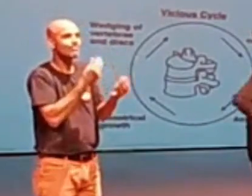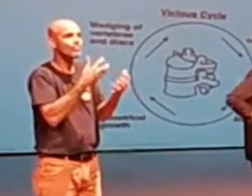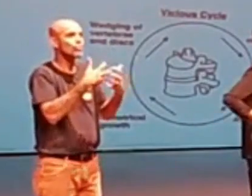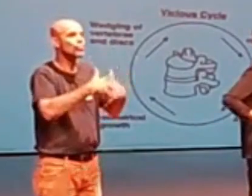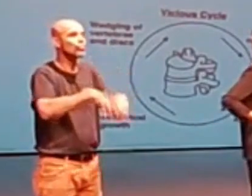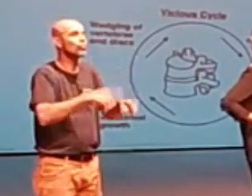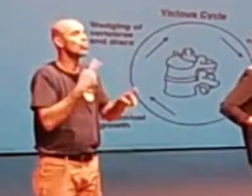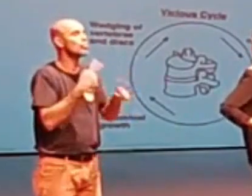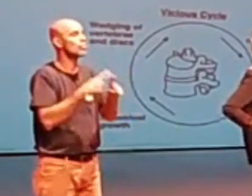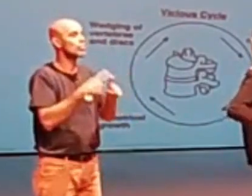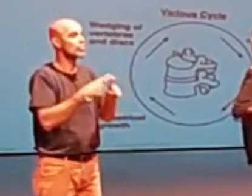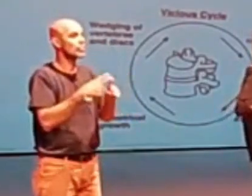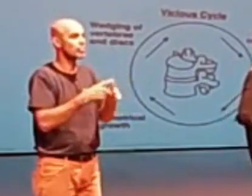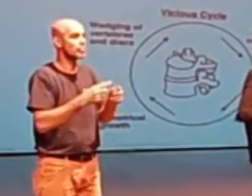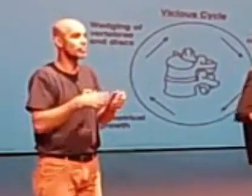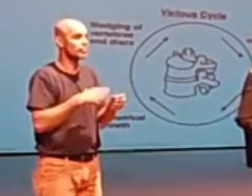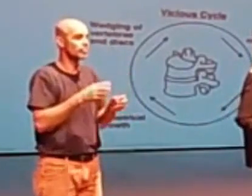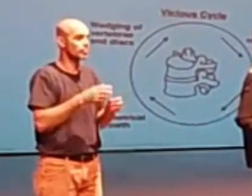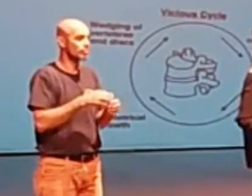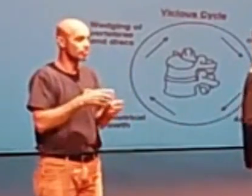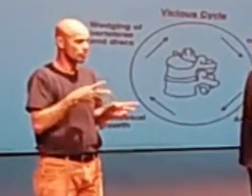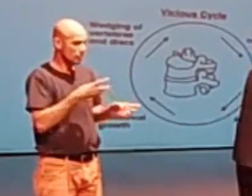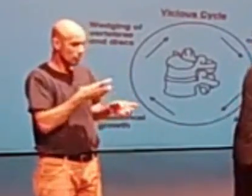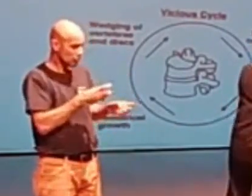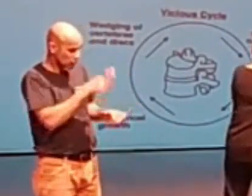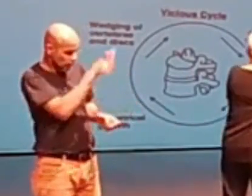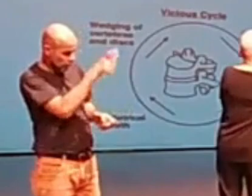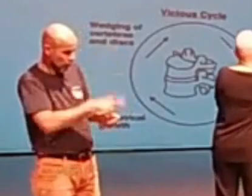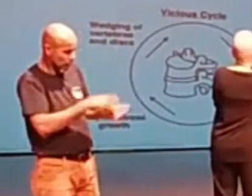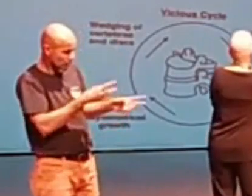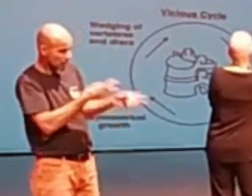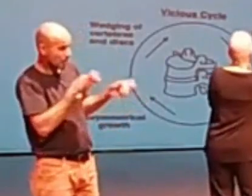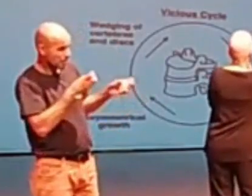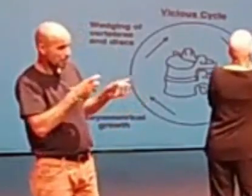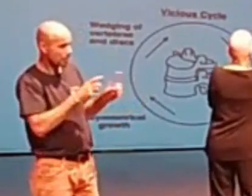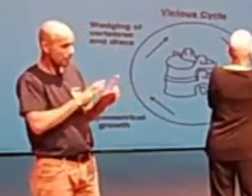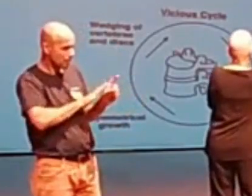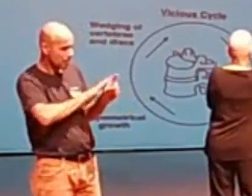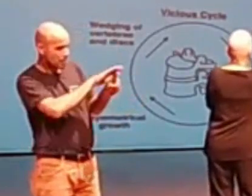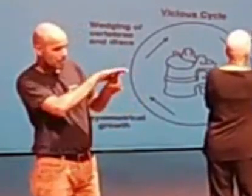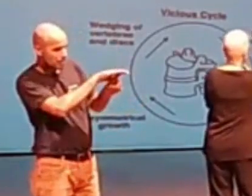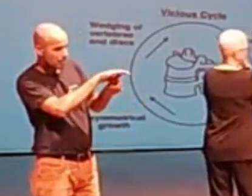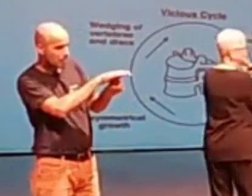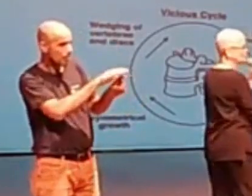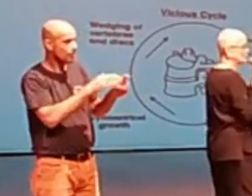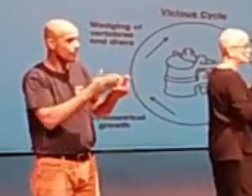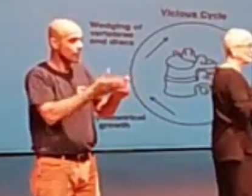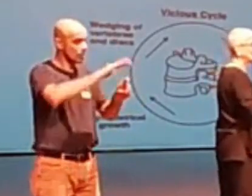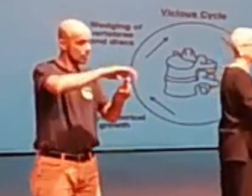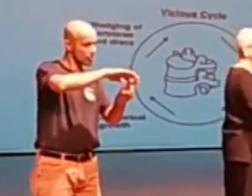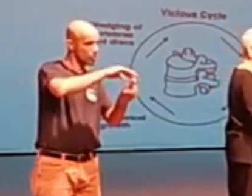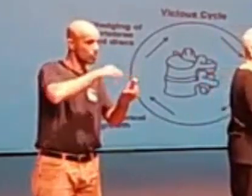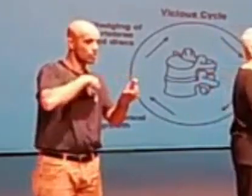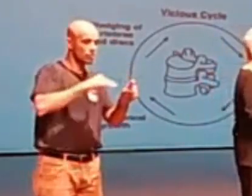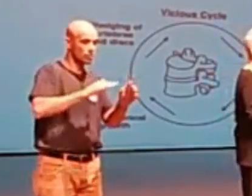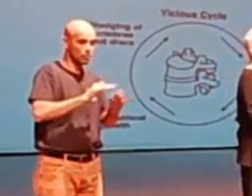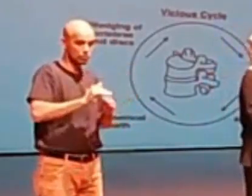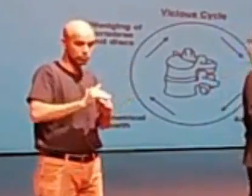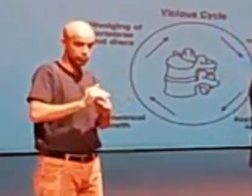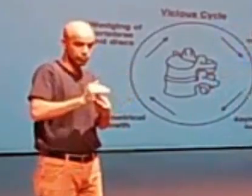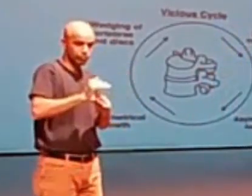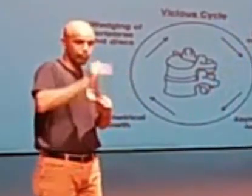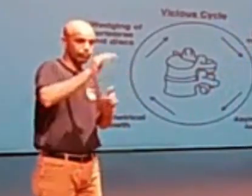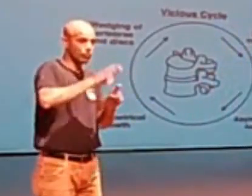dando uma carga assimétrica no corpo. Naquele lado onde eu tenho essa carga assimétrica, eu vou ter um crescimento